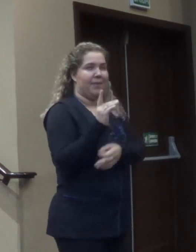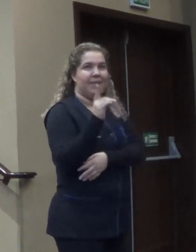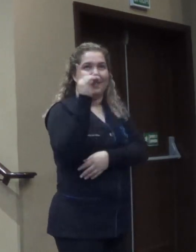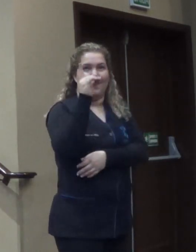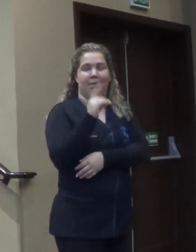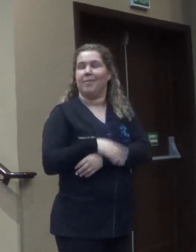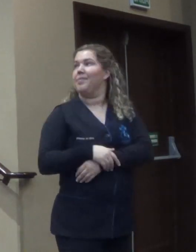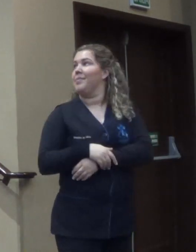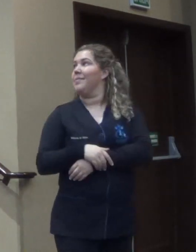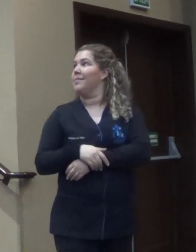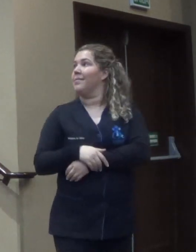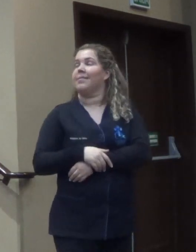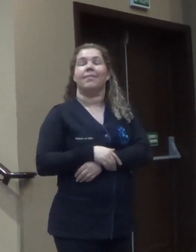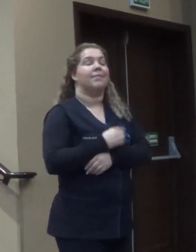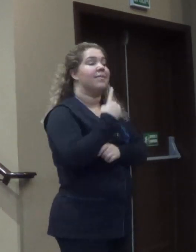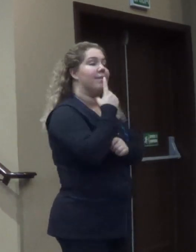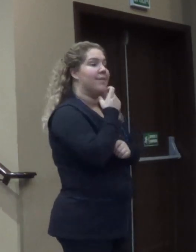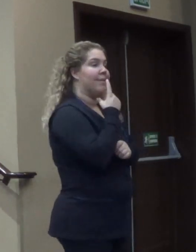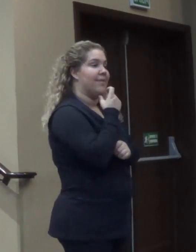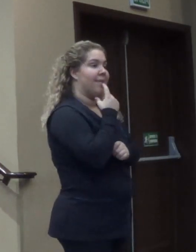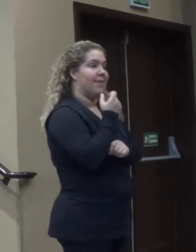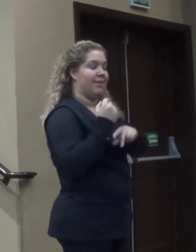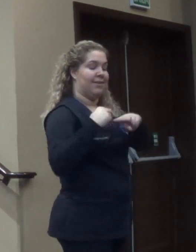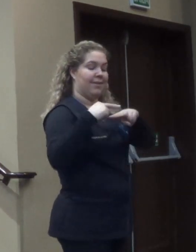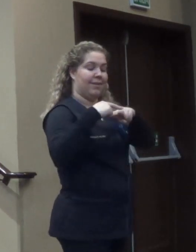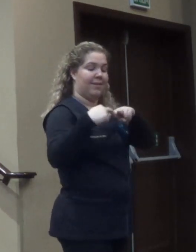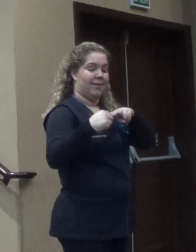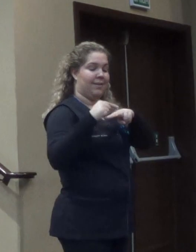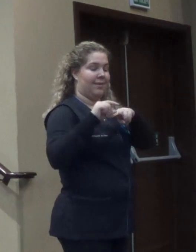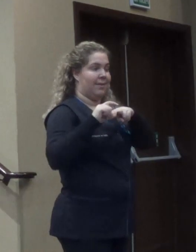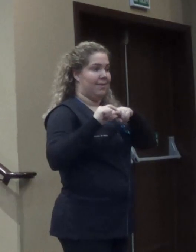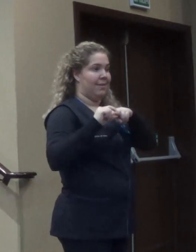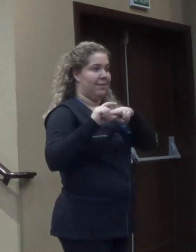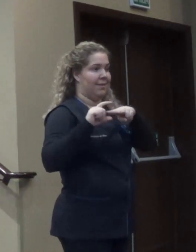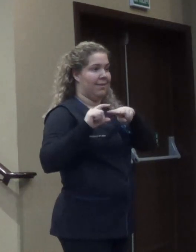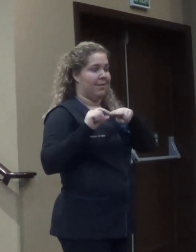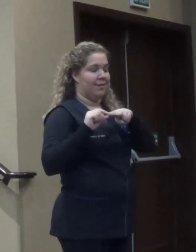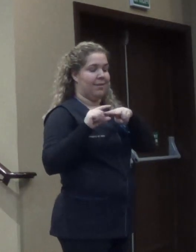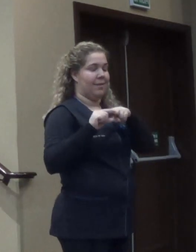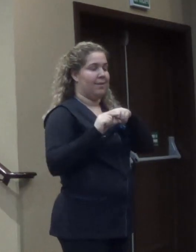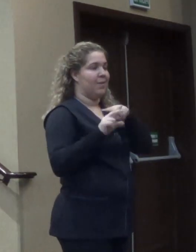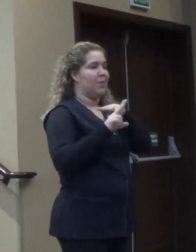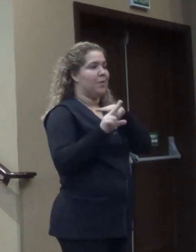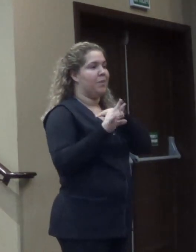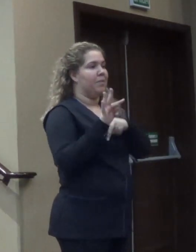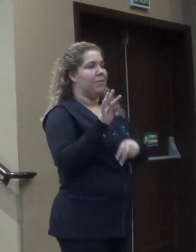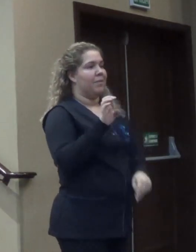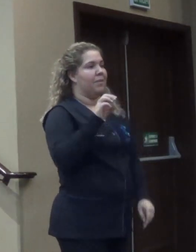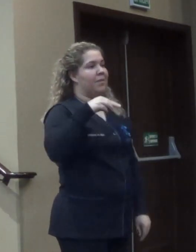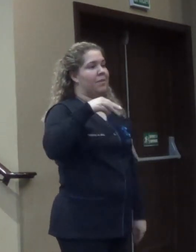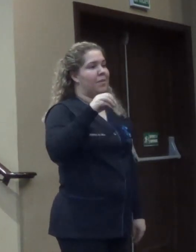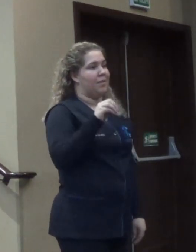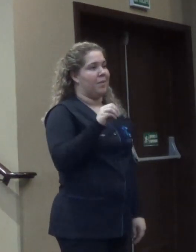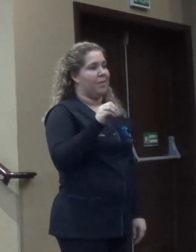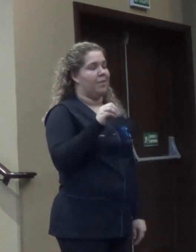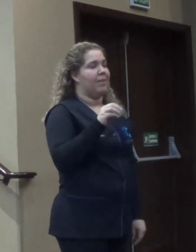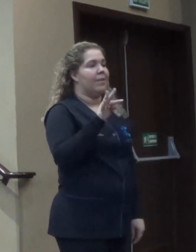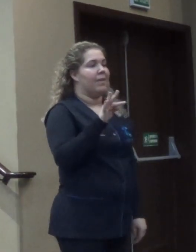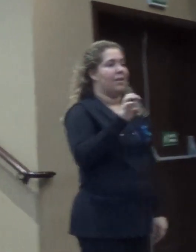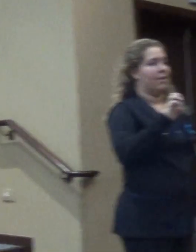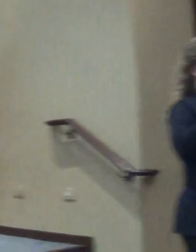Né? E esses vermelhinhos na ponta, o que são esses vermelhinhos? Chamam-se telômeros. O que são os